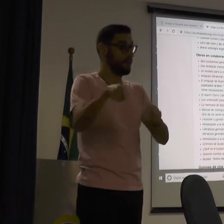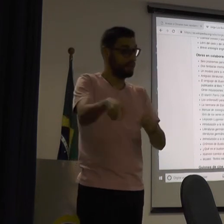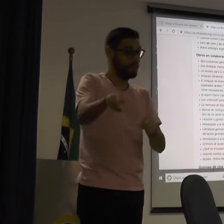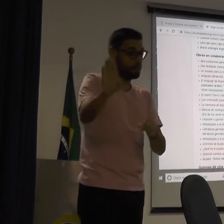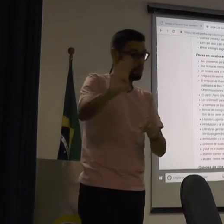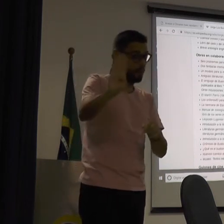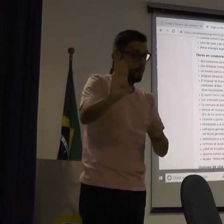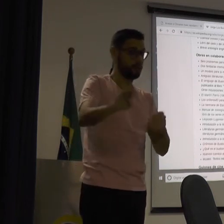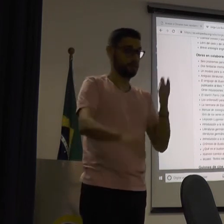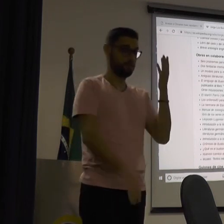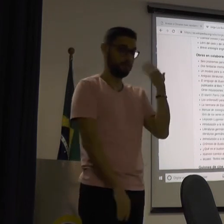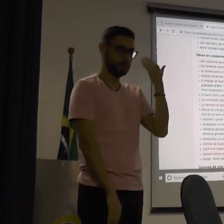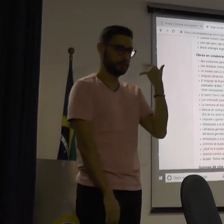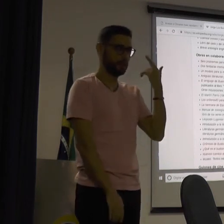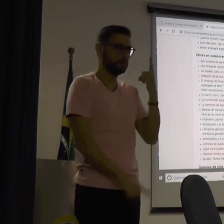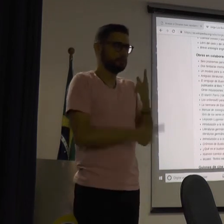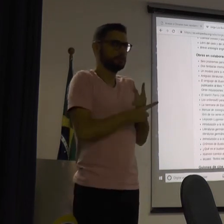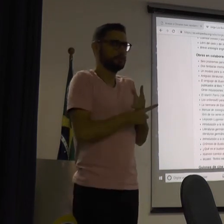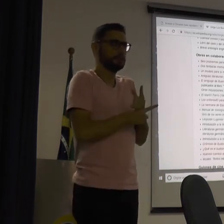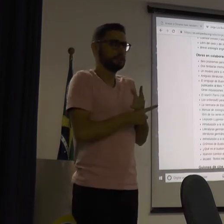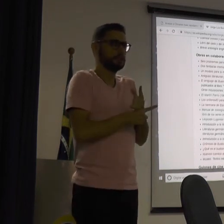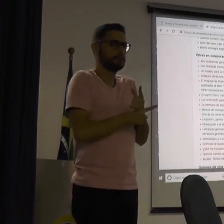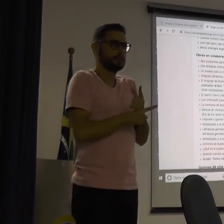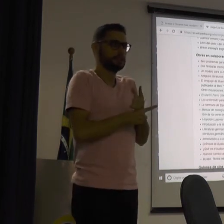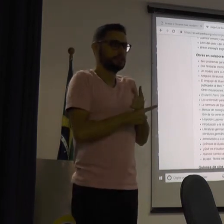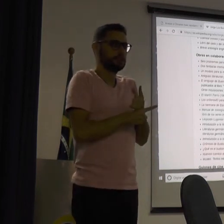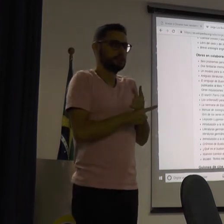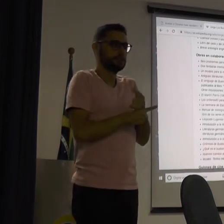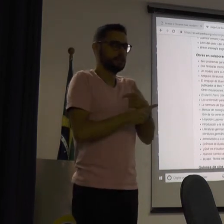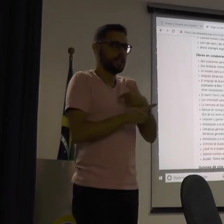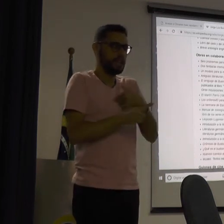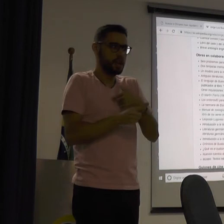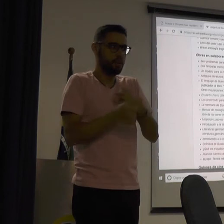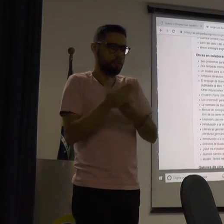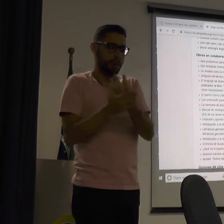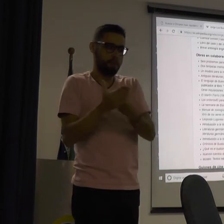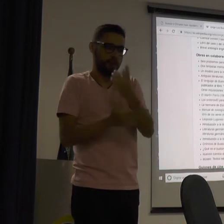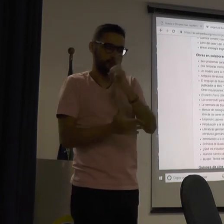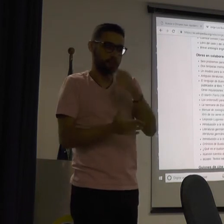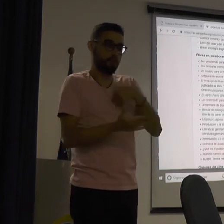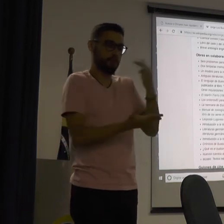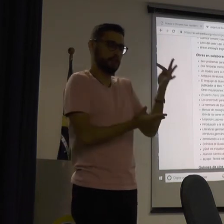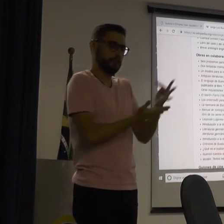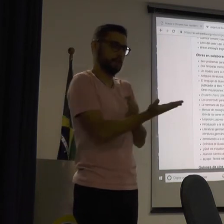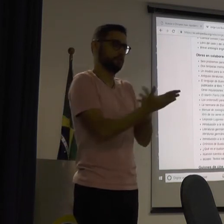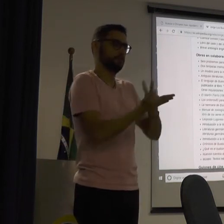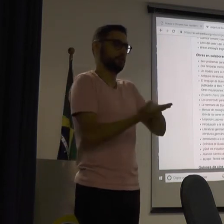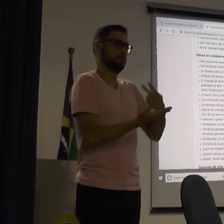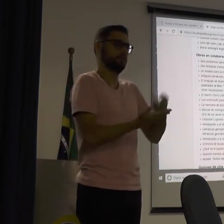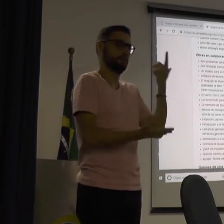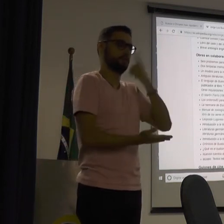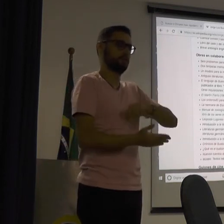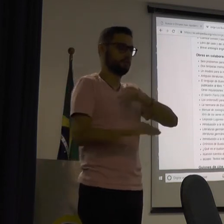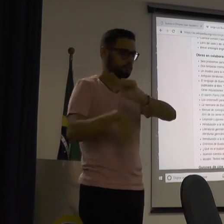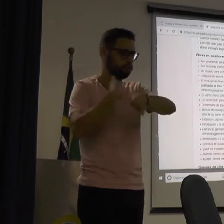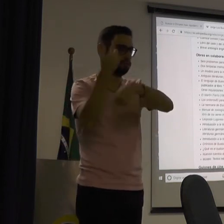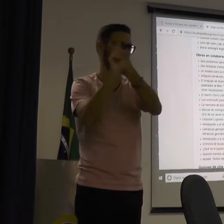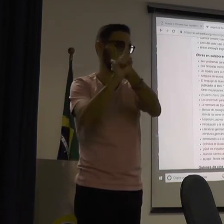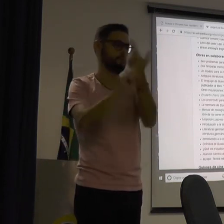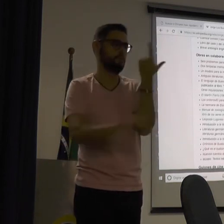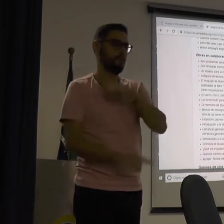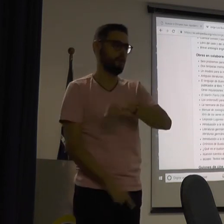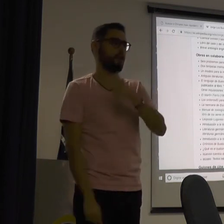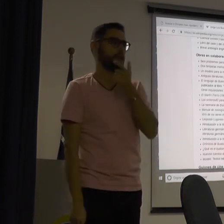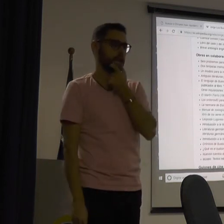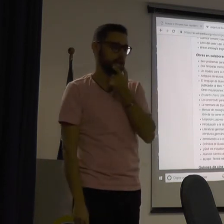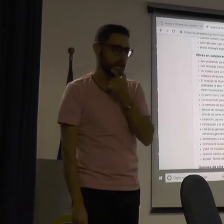sacou que o texto traduzido era a maneira dele escapar do... Tanto que ele sabia inglês